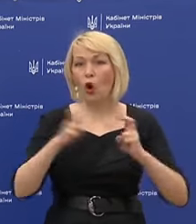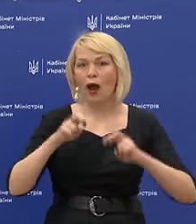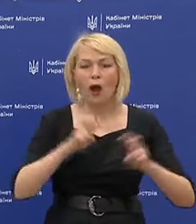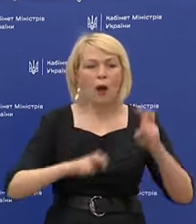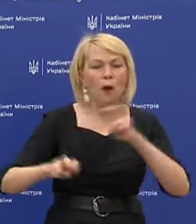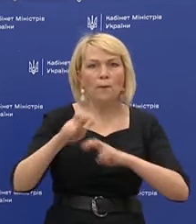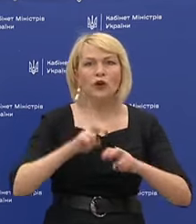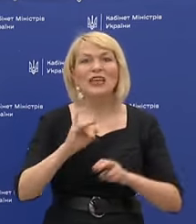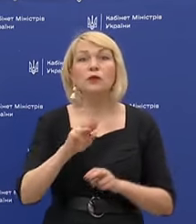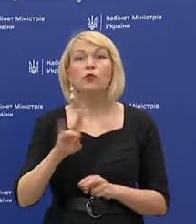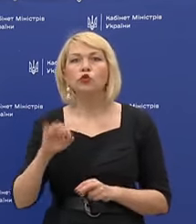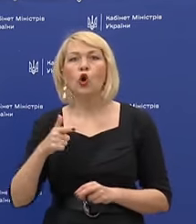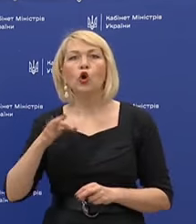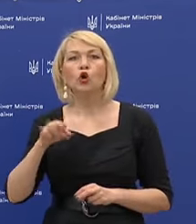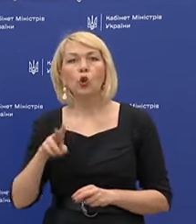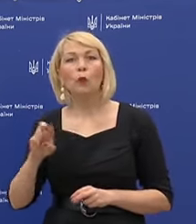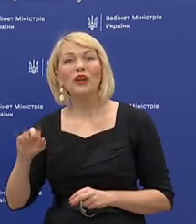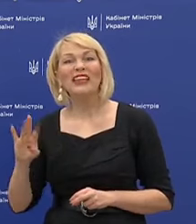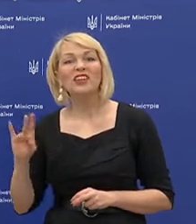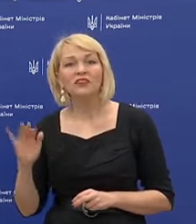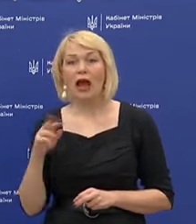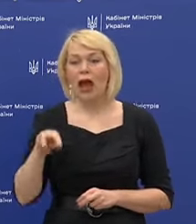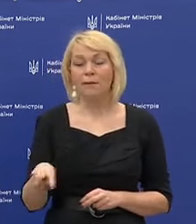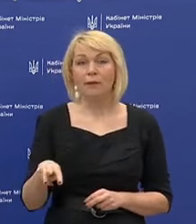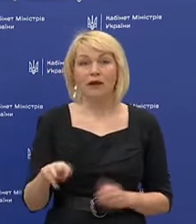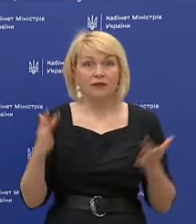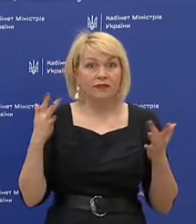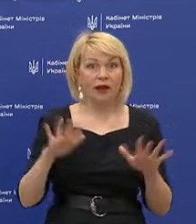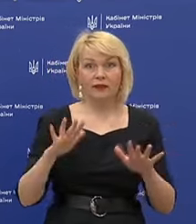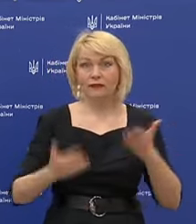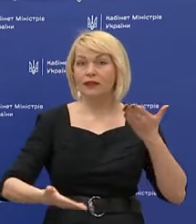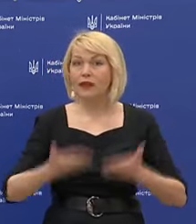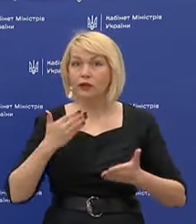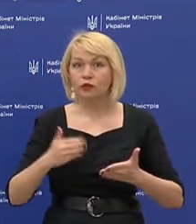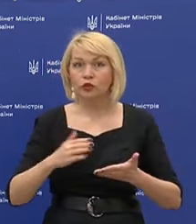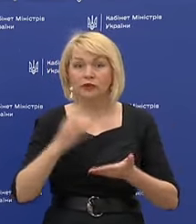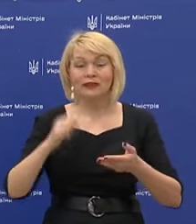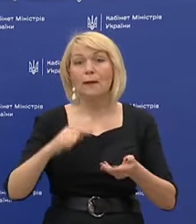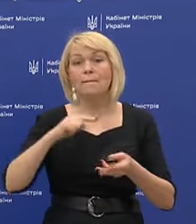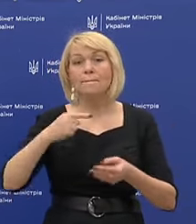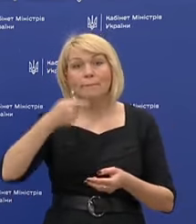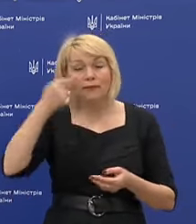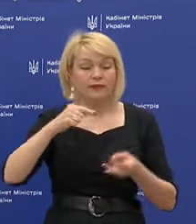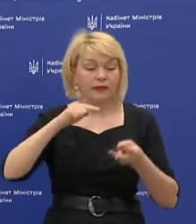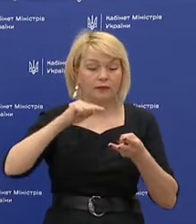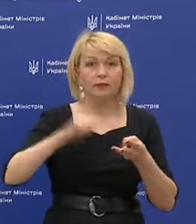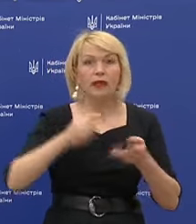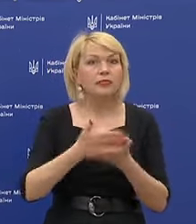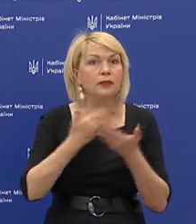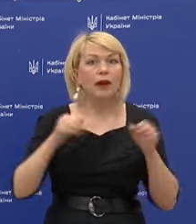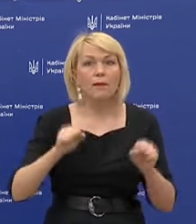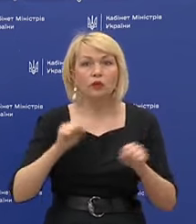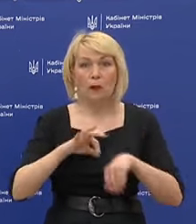пошук імуноглобулінів М. А також в разі, якщо забрали матеріал і немає можливості